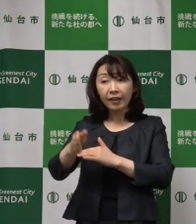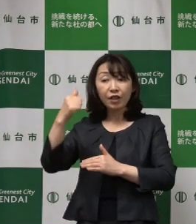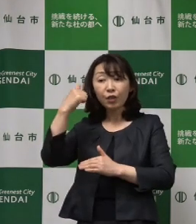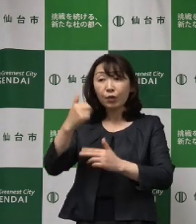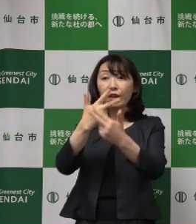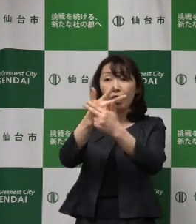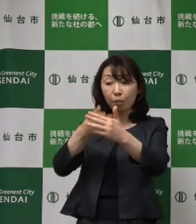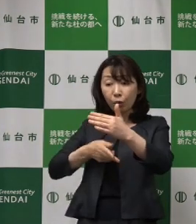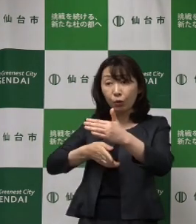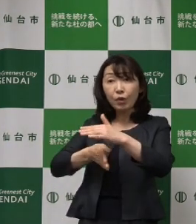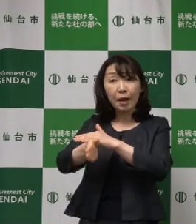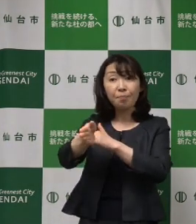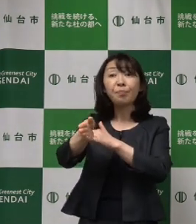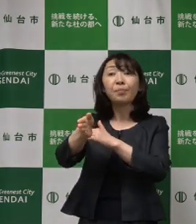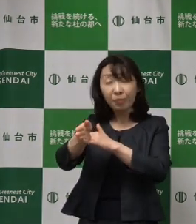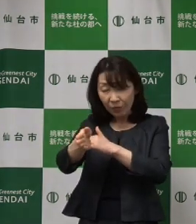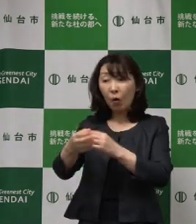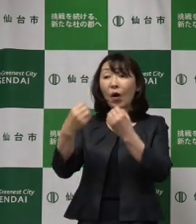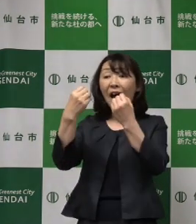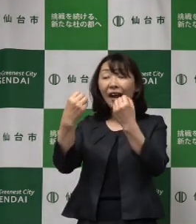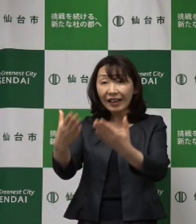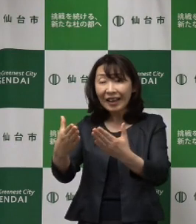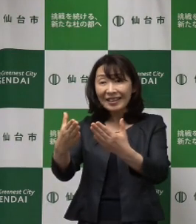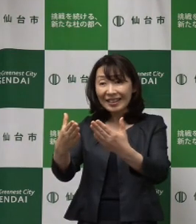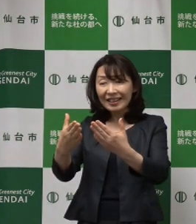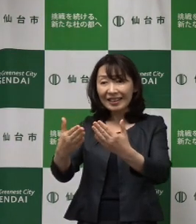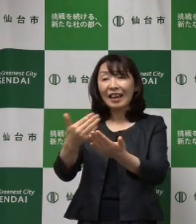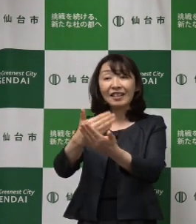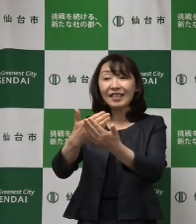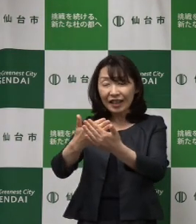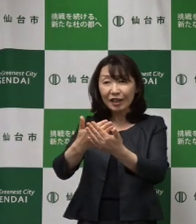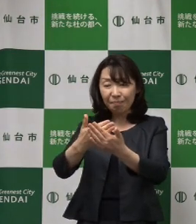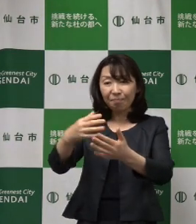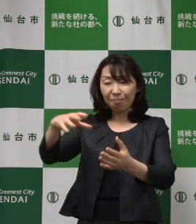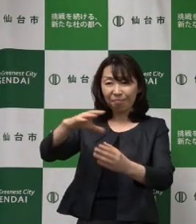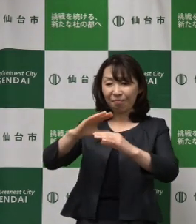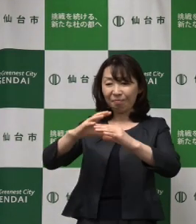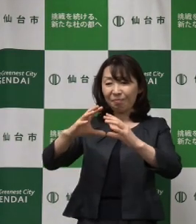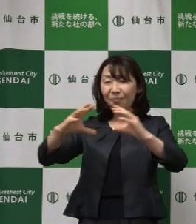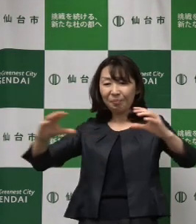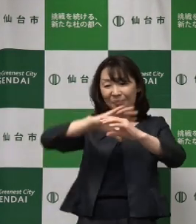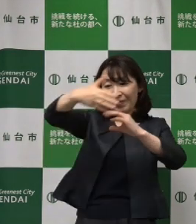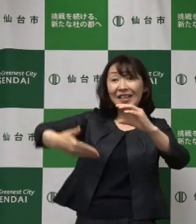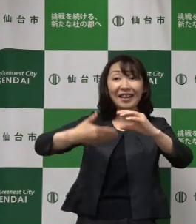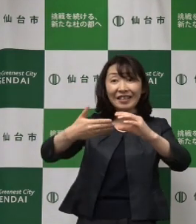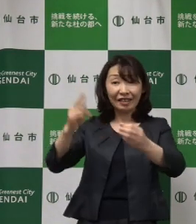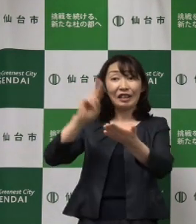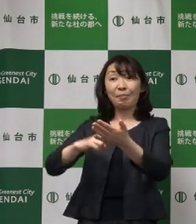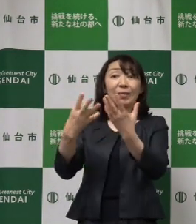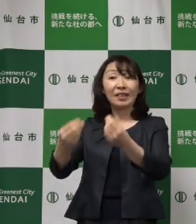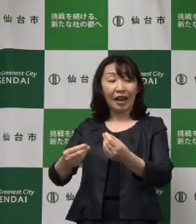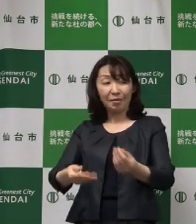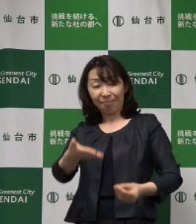型車両のデザインが決定いたしました。お知らせをいたします。決定いたしました車両のデザインは